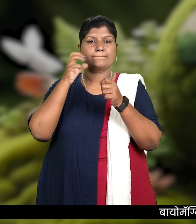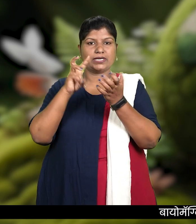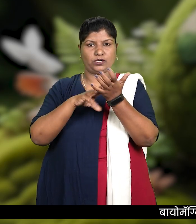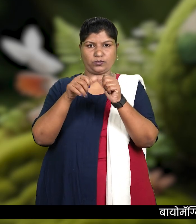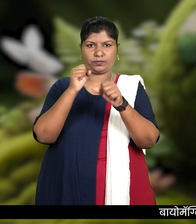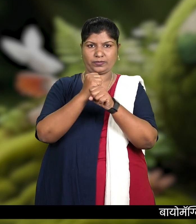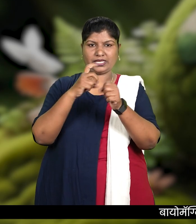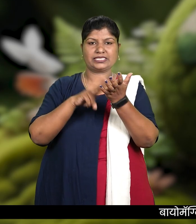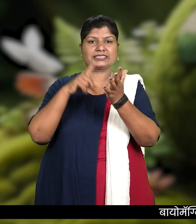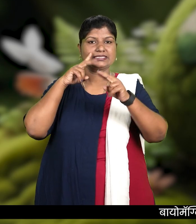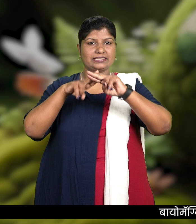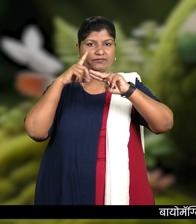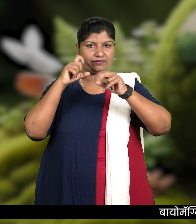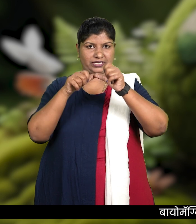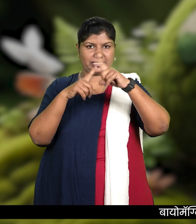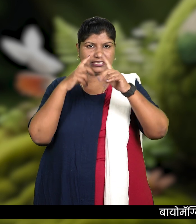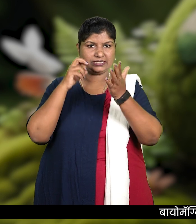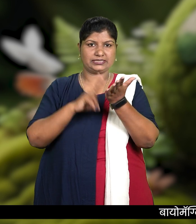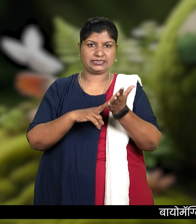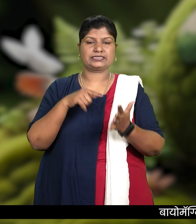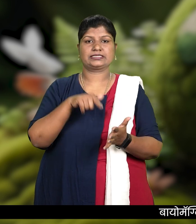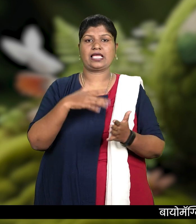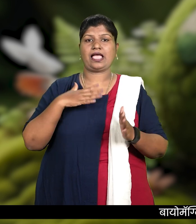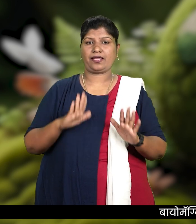बायोमॅग्निफिकेशनमुळे अन्न साखळीतील संतुलन बिघडते.